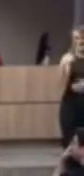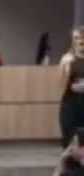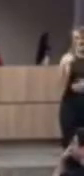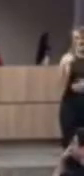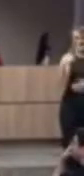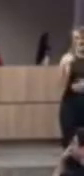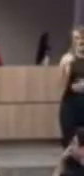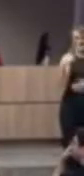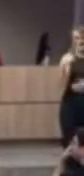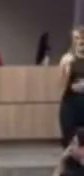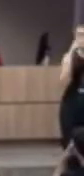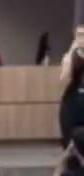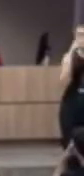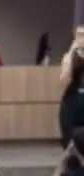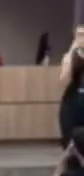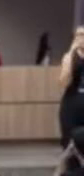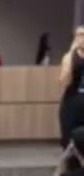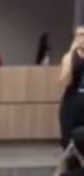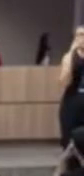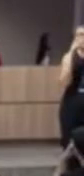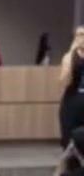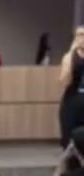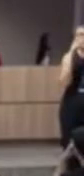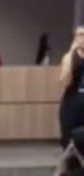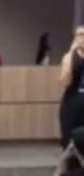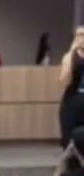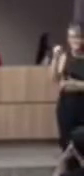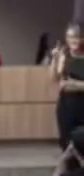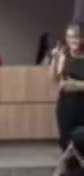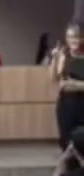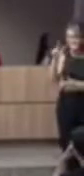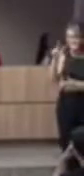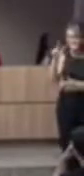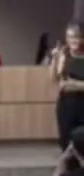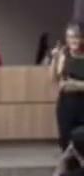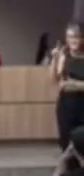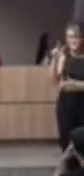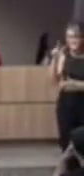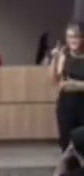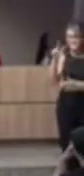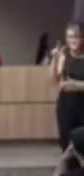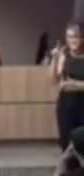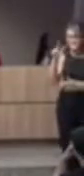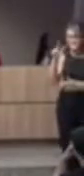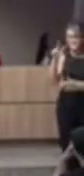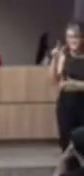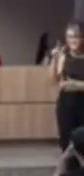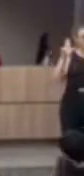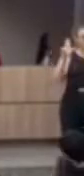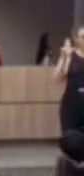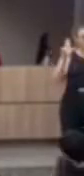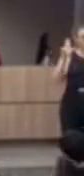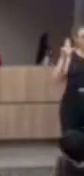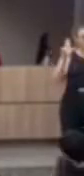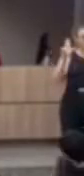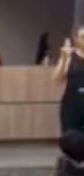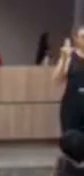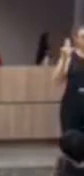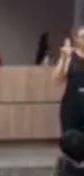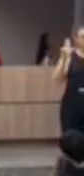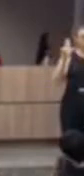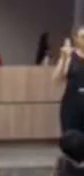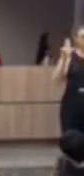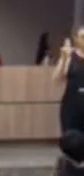campo. Urgência e emergência. Não são apenas duas palavras diferentes, são conceitos diferentes. Nós